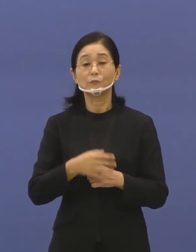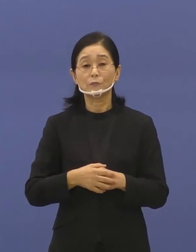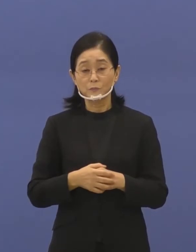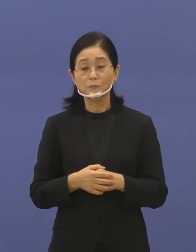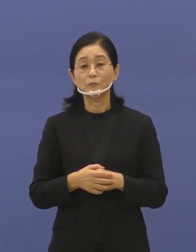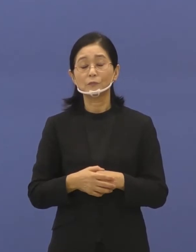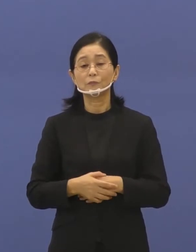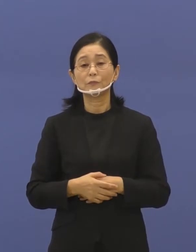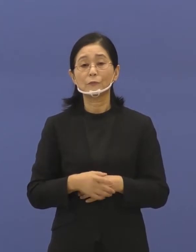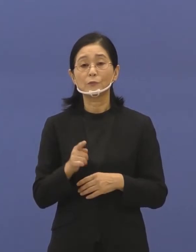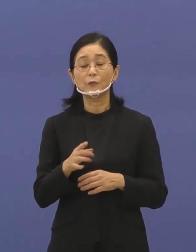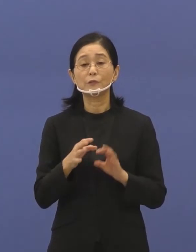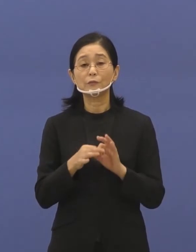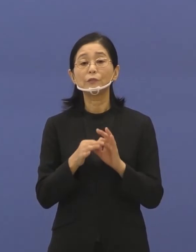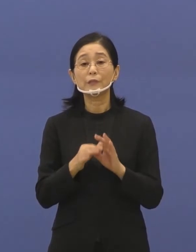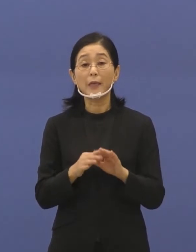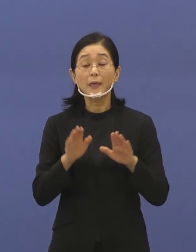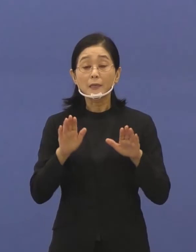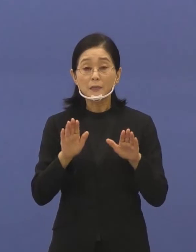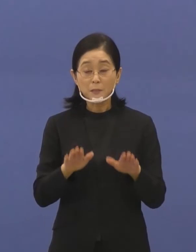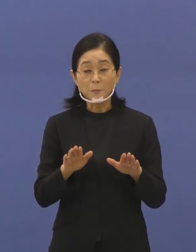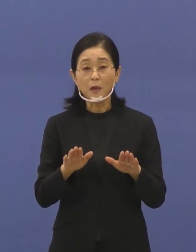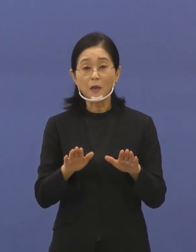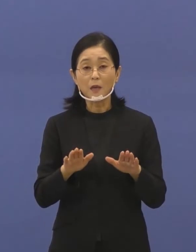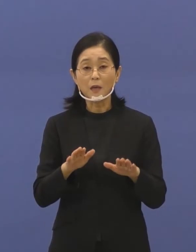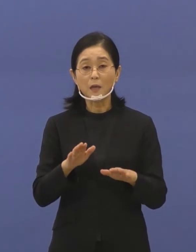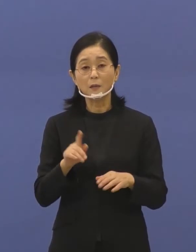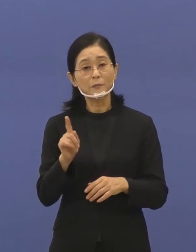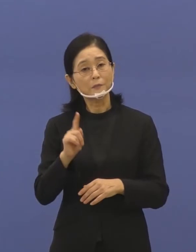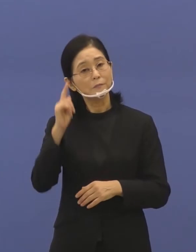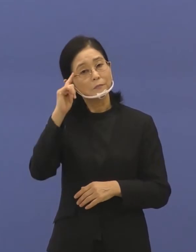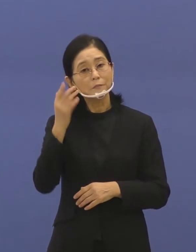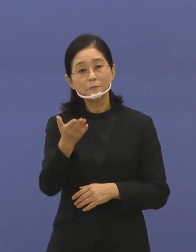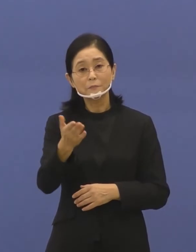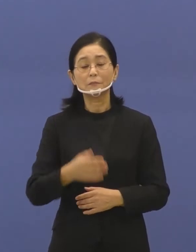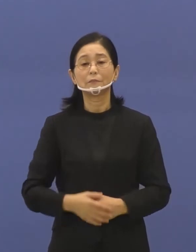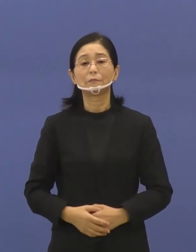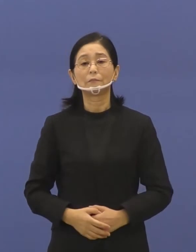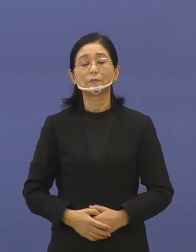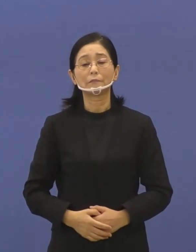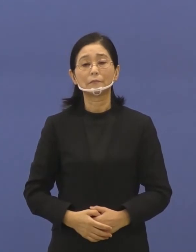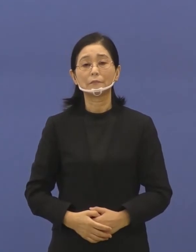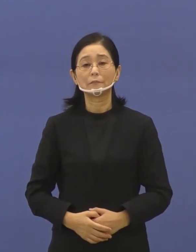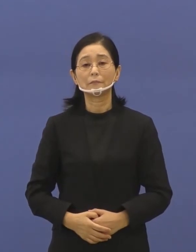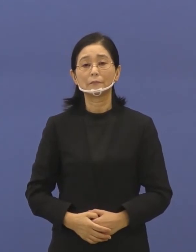ども、まあ、そこについて知事の現状の認識をお伺いできますでしょうか。 はい、